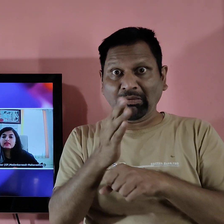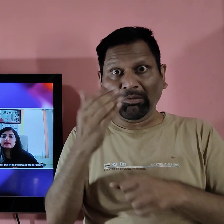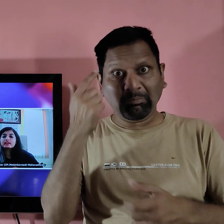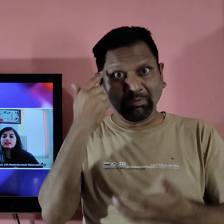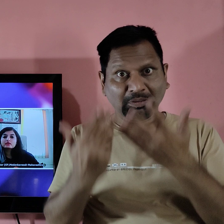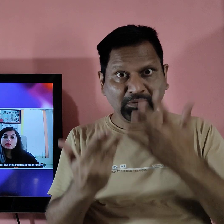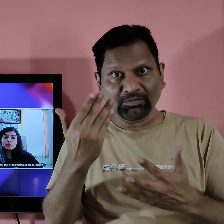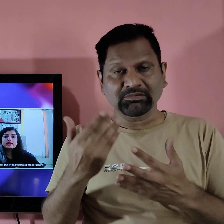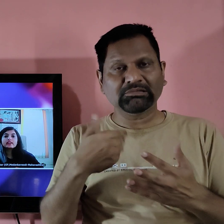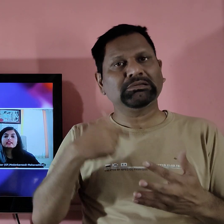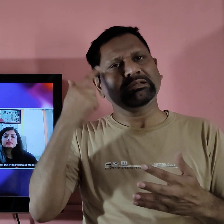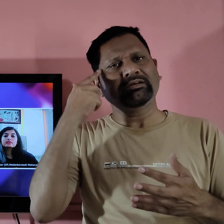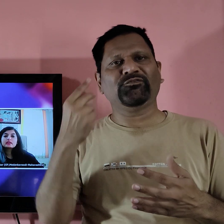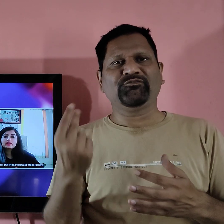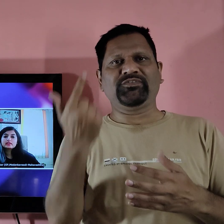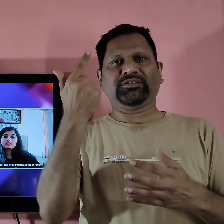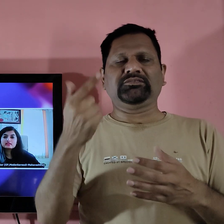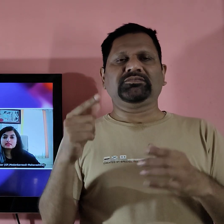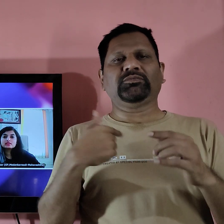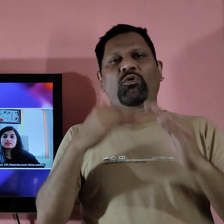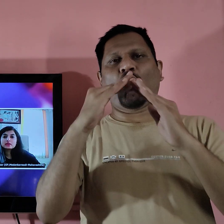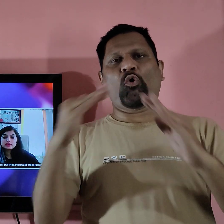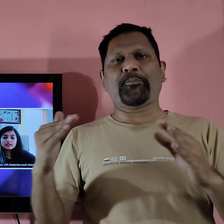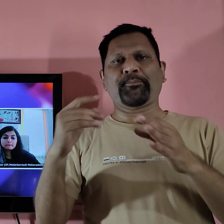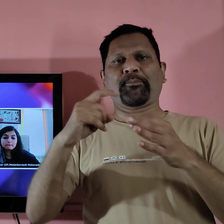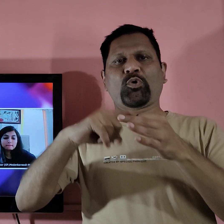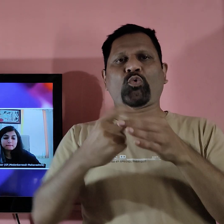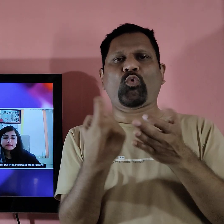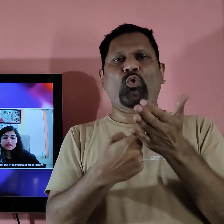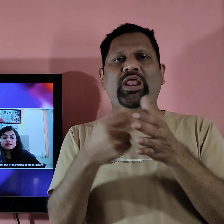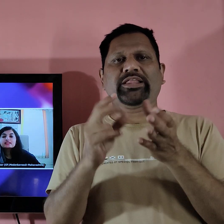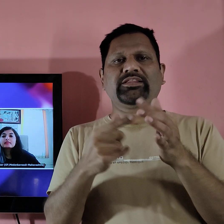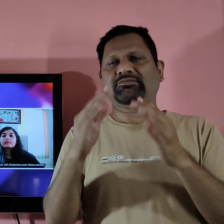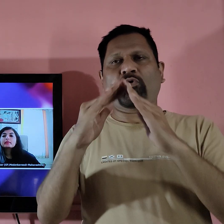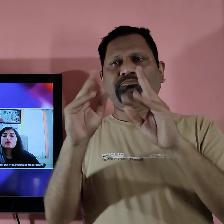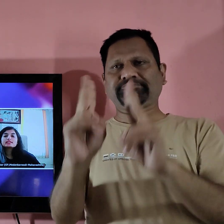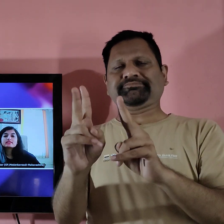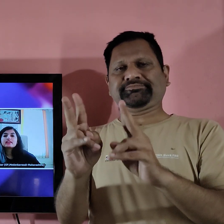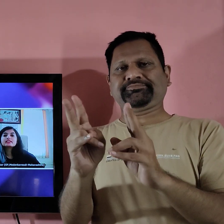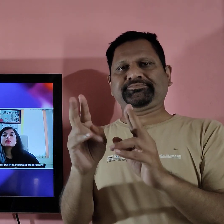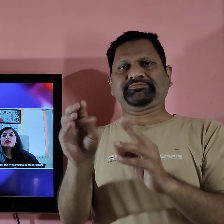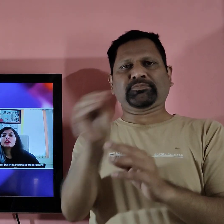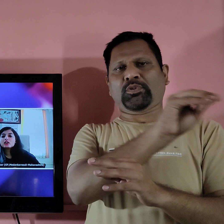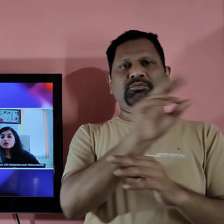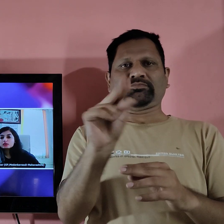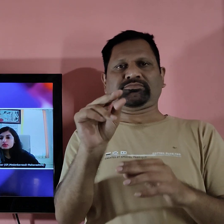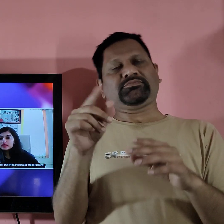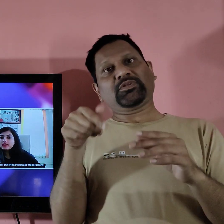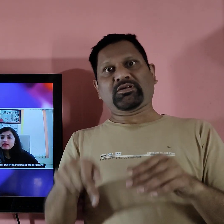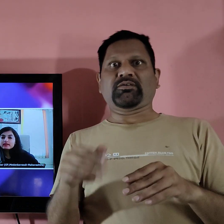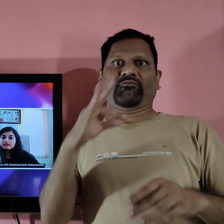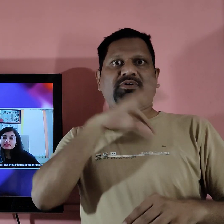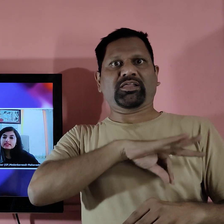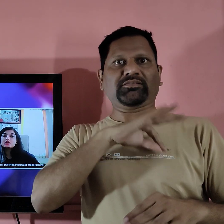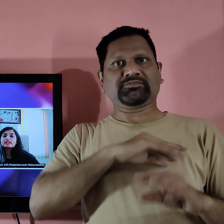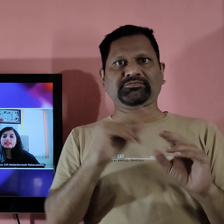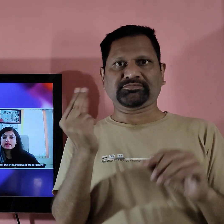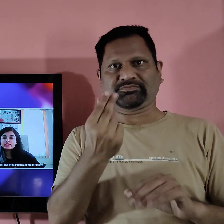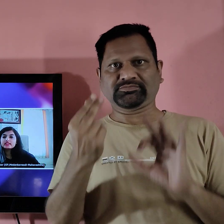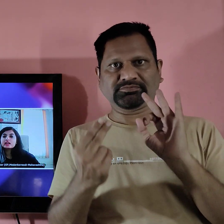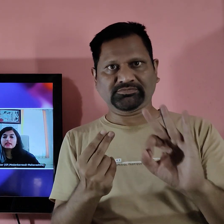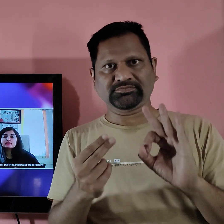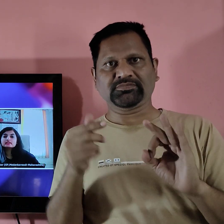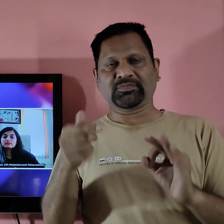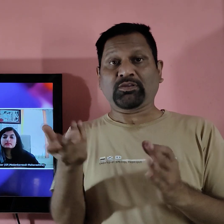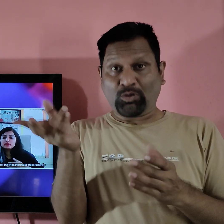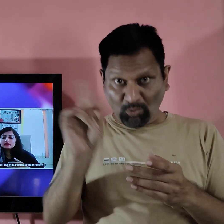दे सकते हैं उसके लिए हमने होम क्वारंटाइन की सुविधा भी चालू की। इससे हमें बहुत अच्छा फायदा हुआ और दूसरी बार हमने फिर से